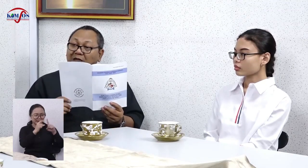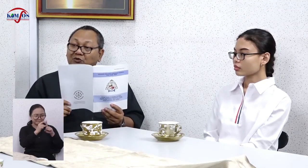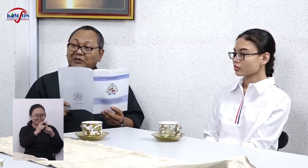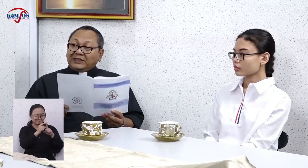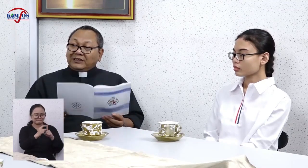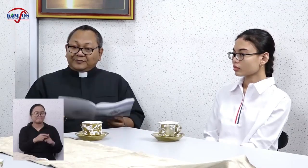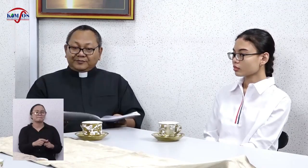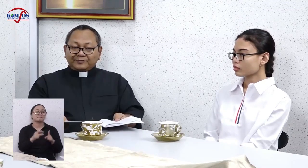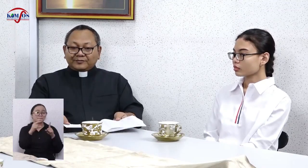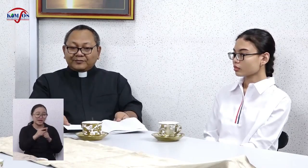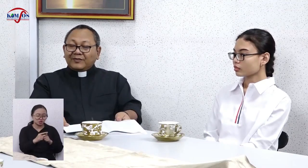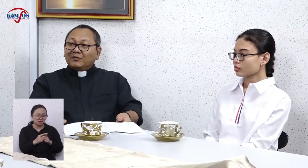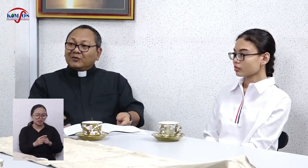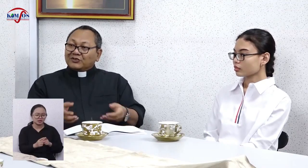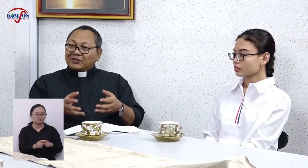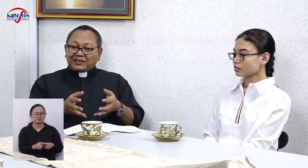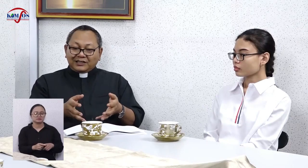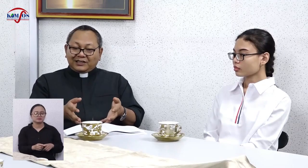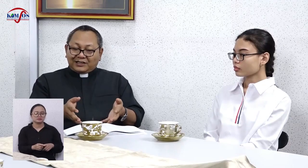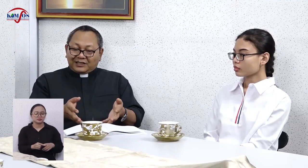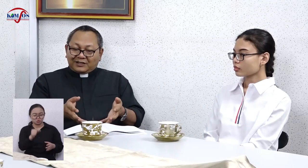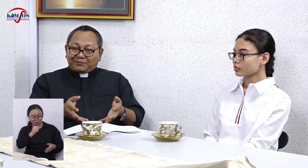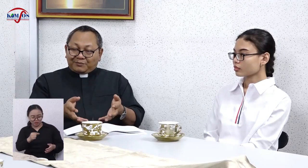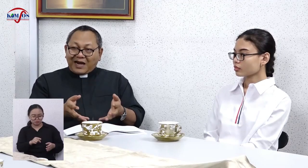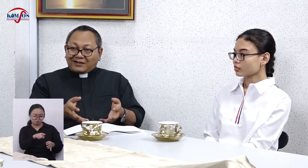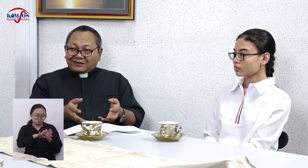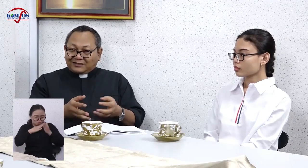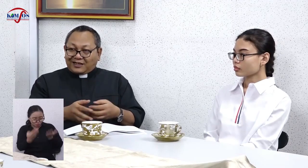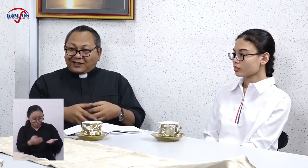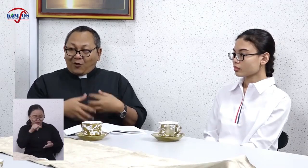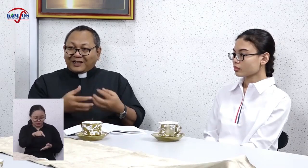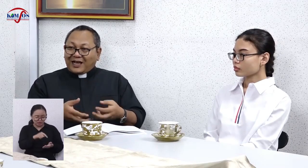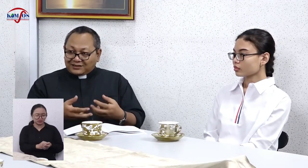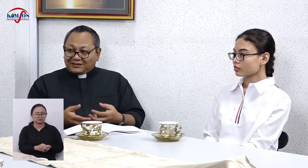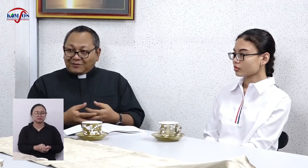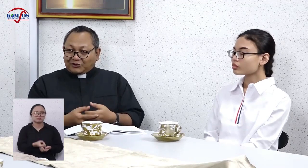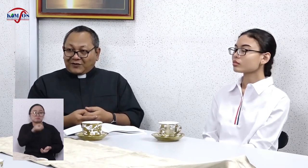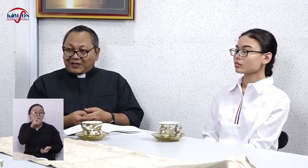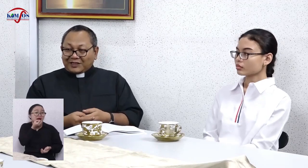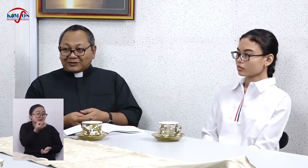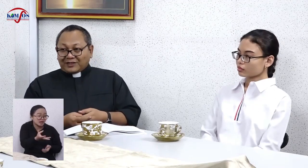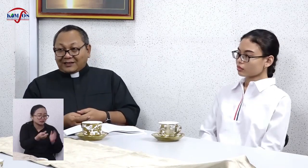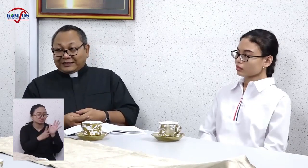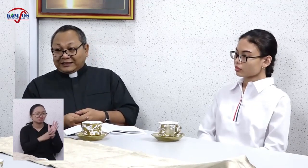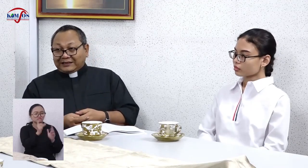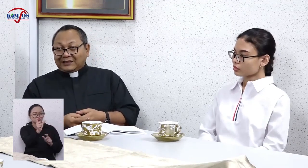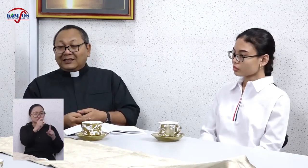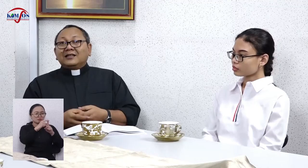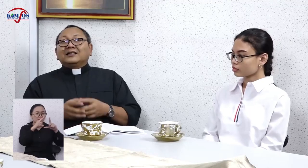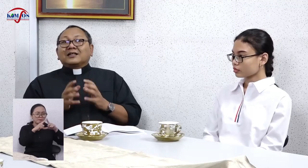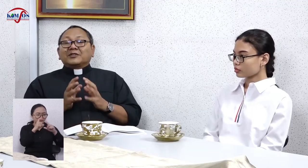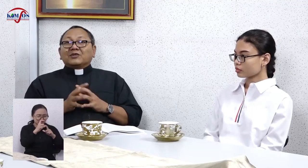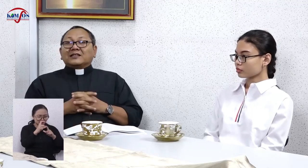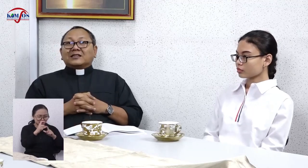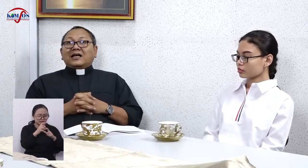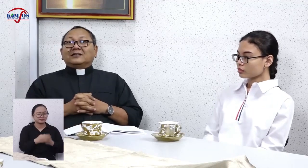mewujudkan buku ini mewujudkan mandatnya rekomendasinya musyawarah pastoral ini